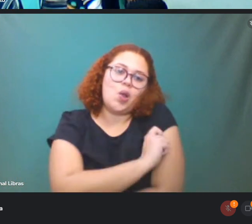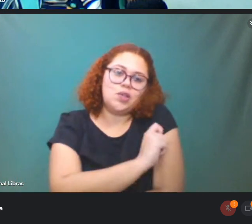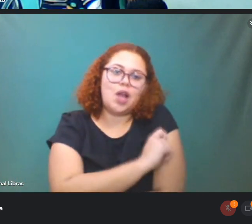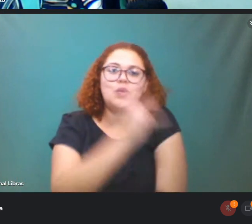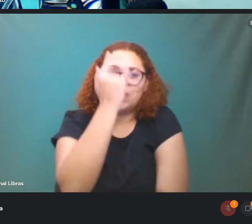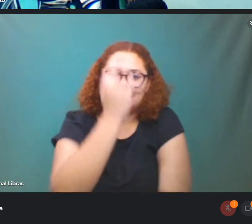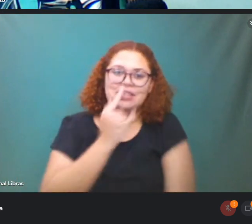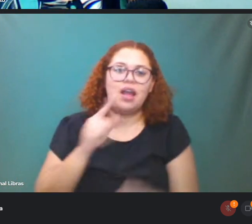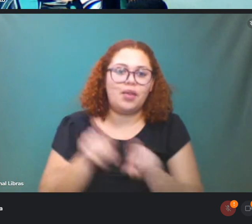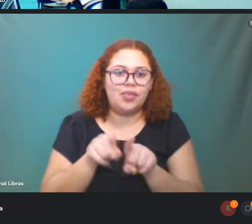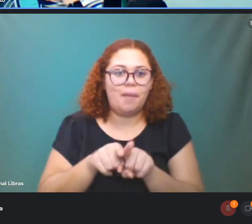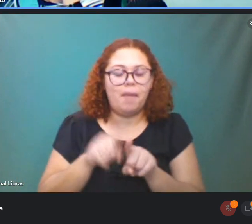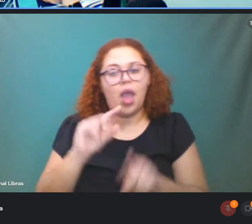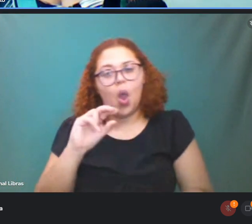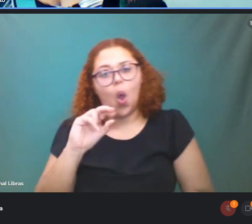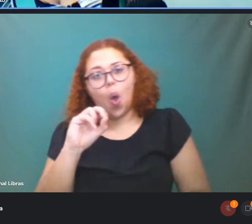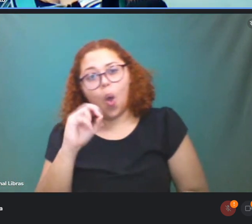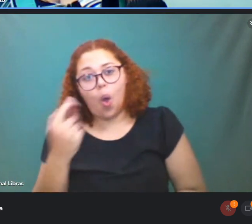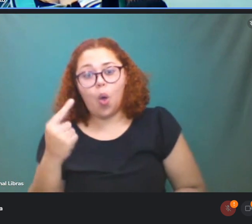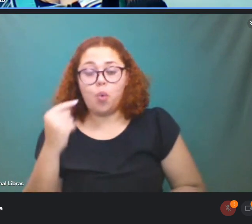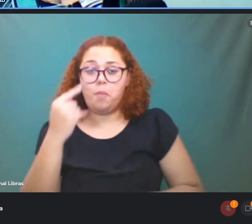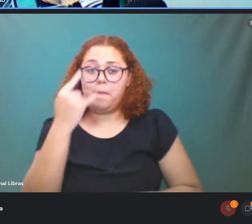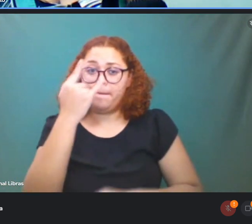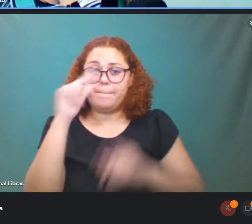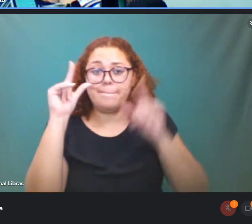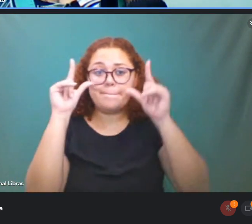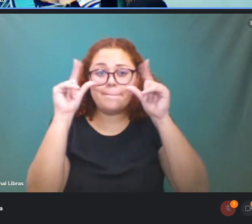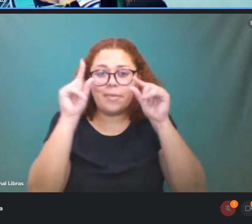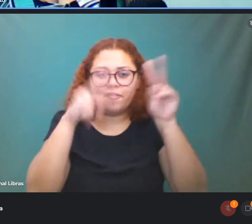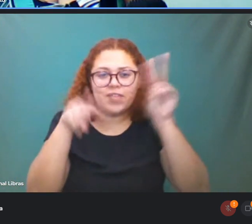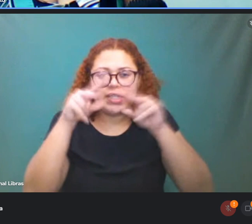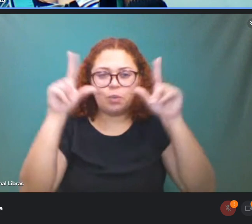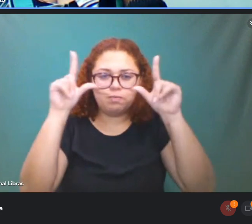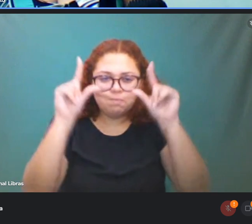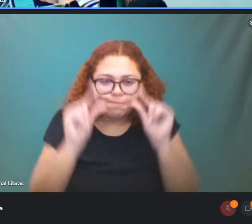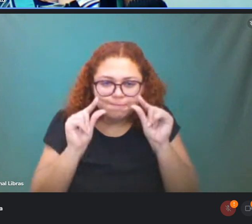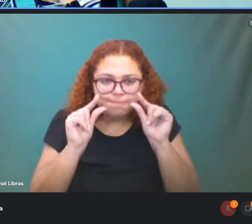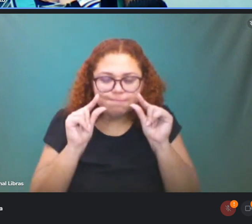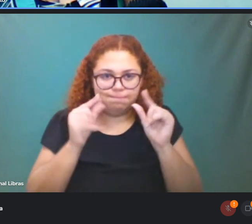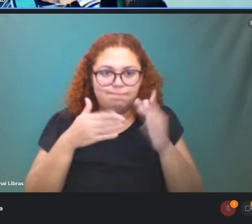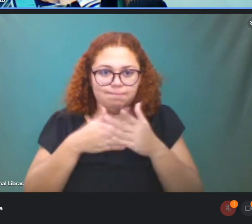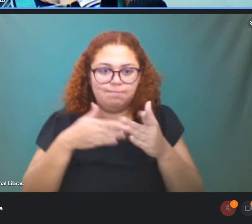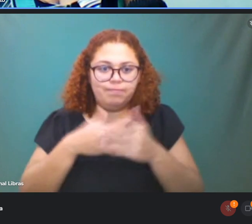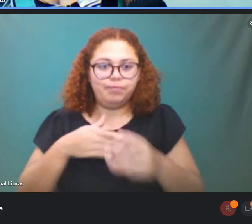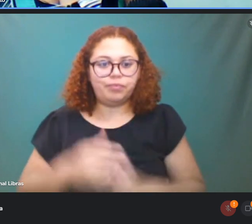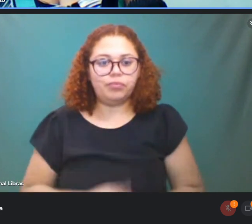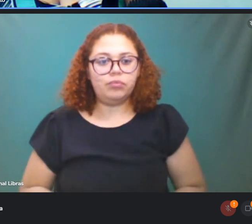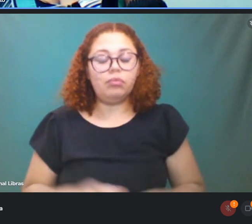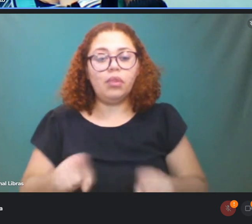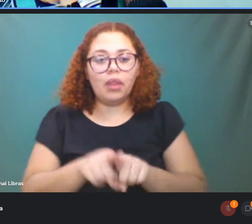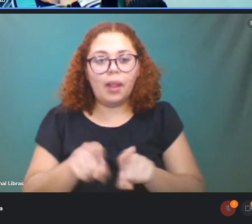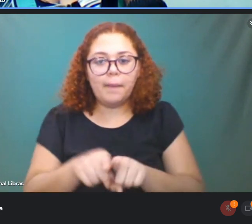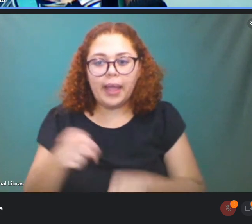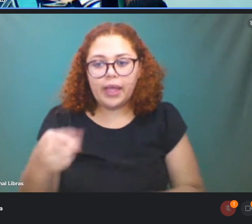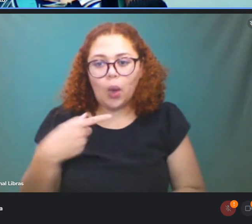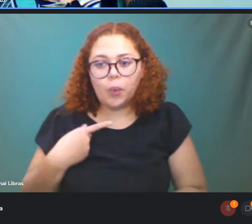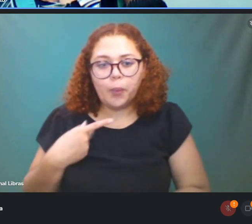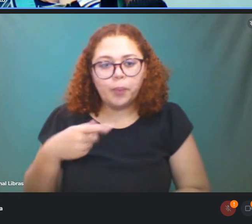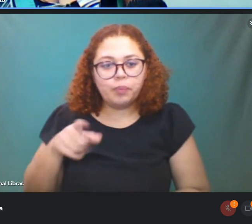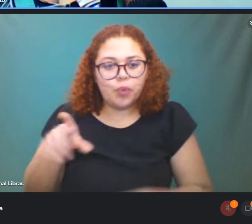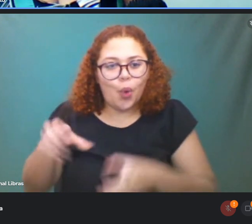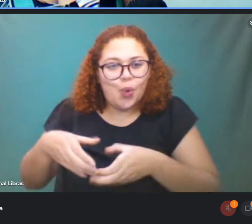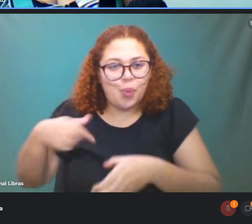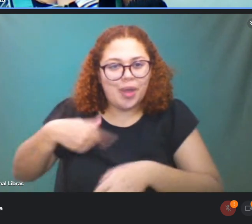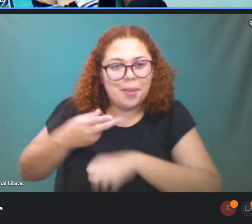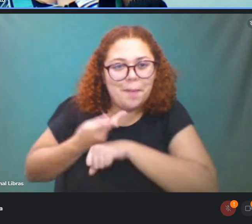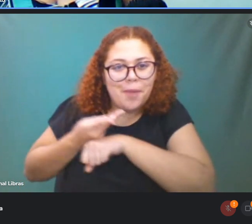visão. Isso. Inclusive, Armando, o pessoal aqui do gabinete procurou e está aqui no chat. O telefone